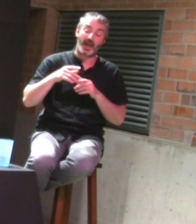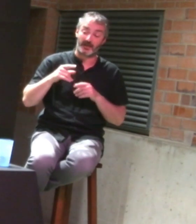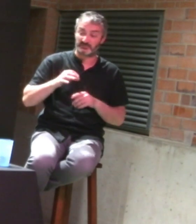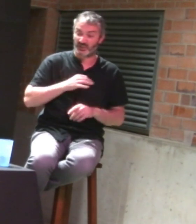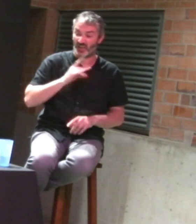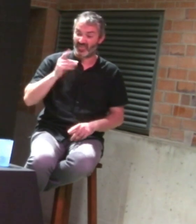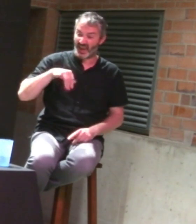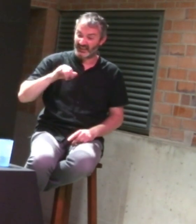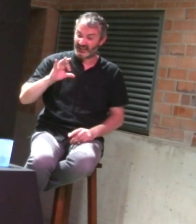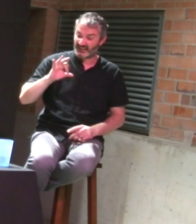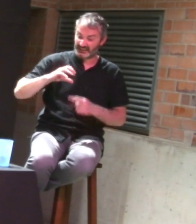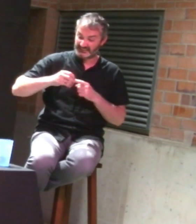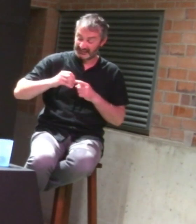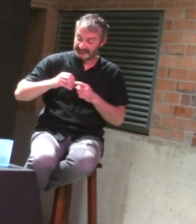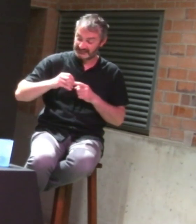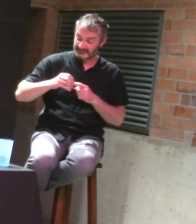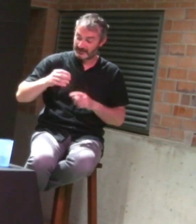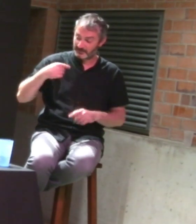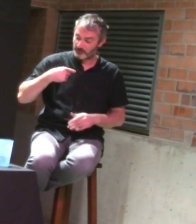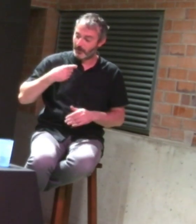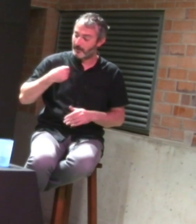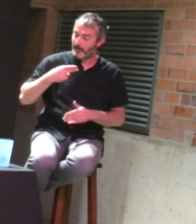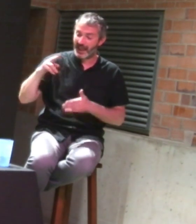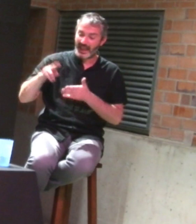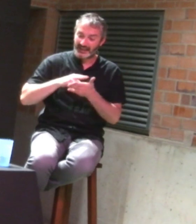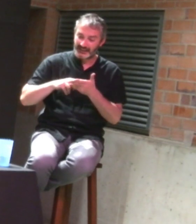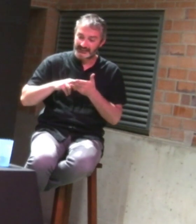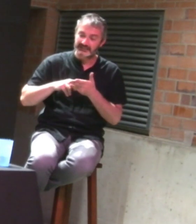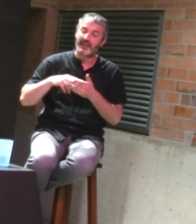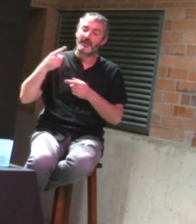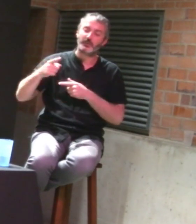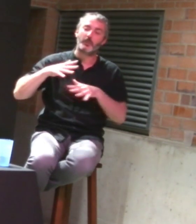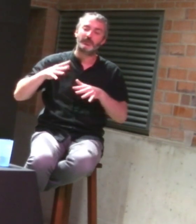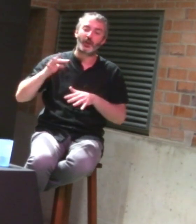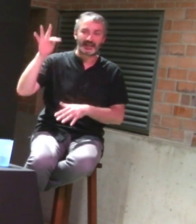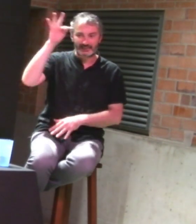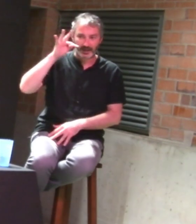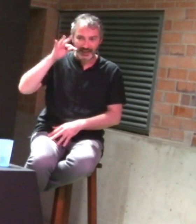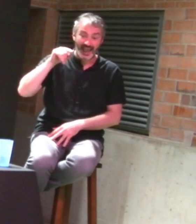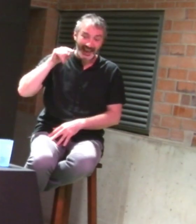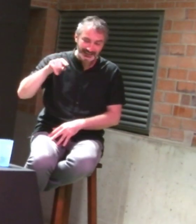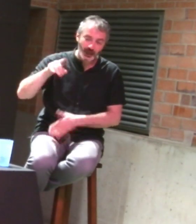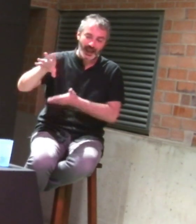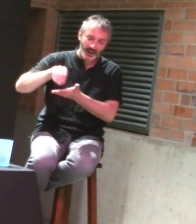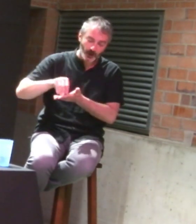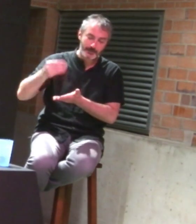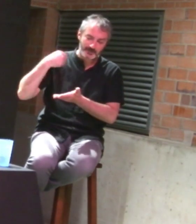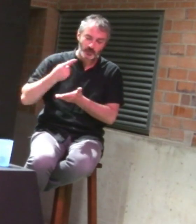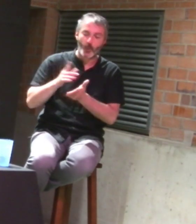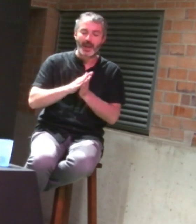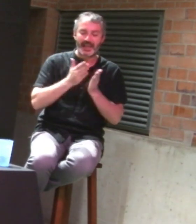Besant, que era un antinatalista anglesa i sufragista que després entra al moviment teosòfic i tot això ho recolliran